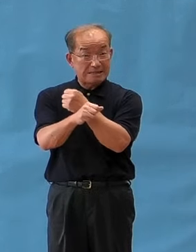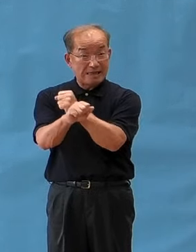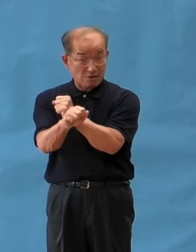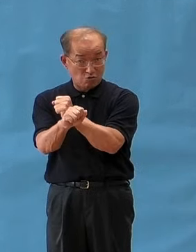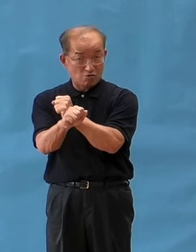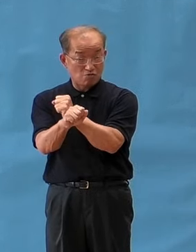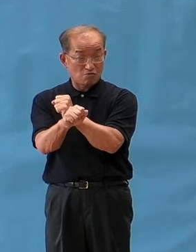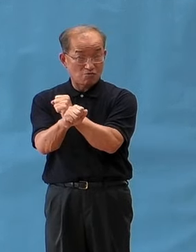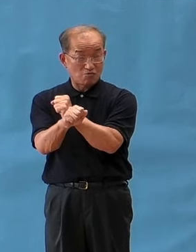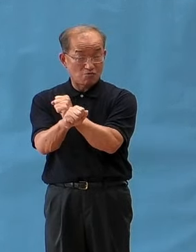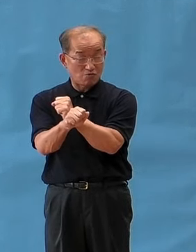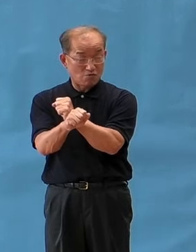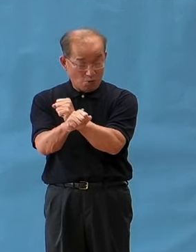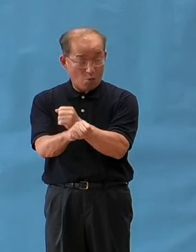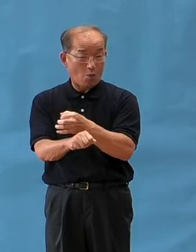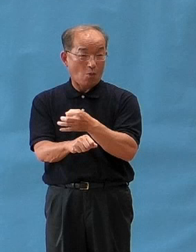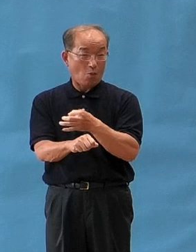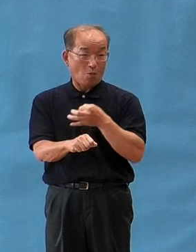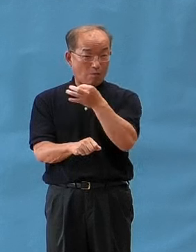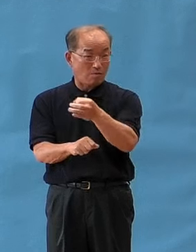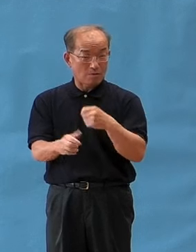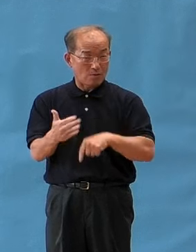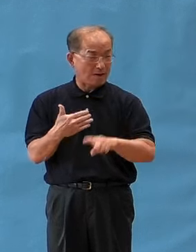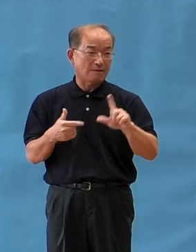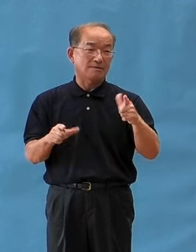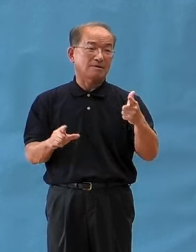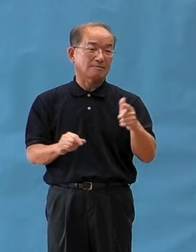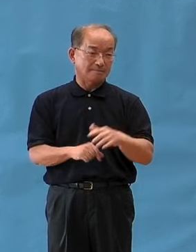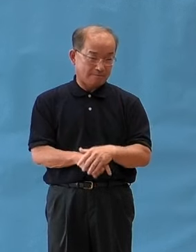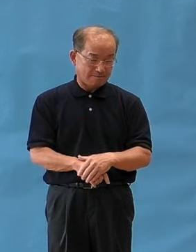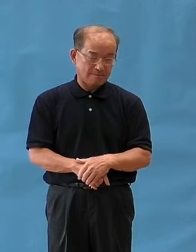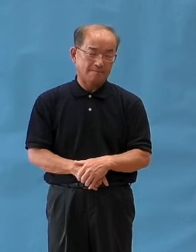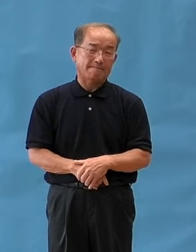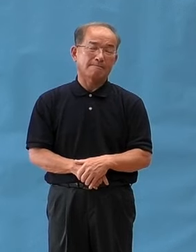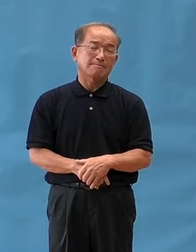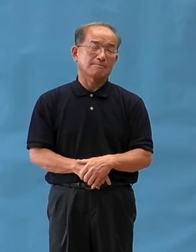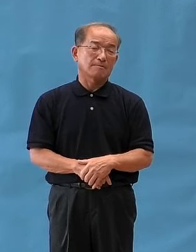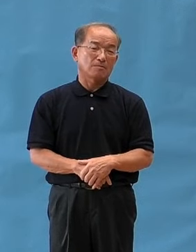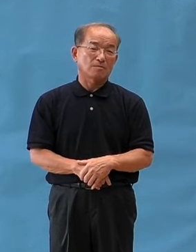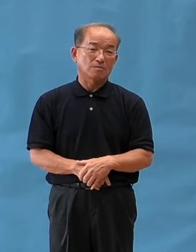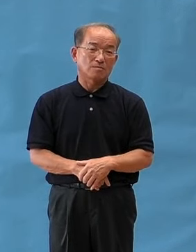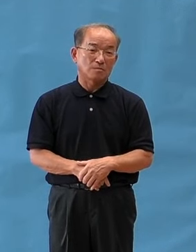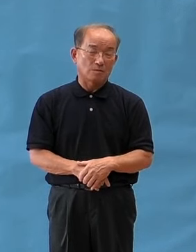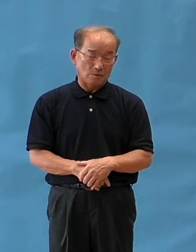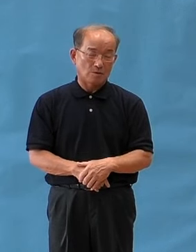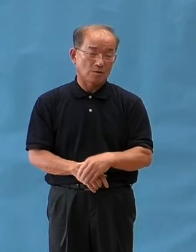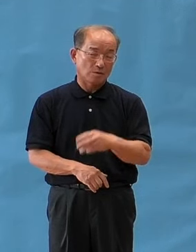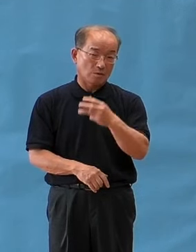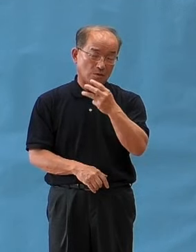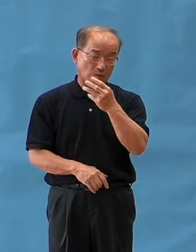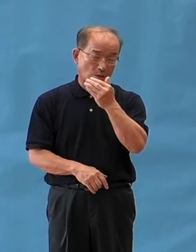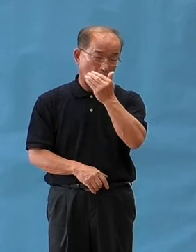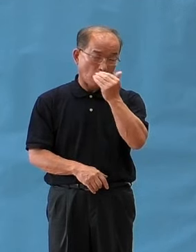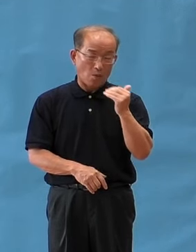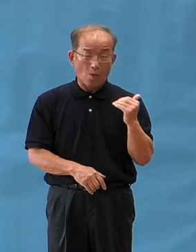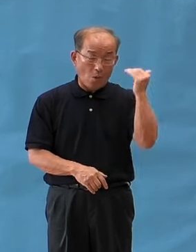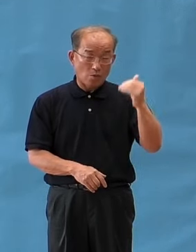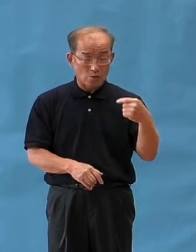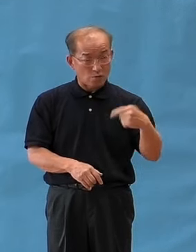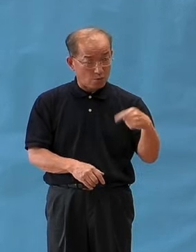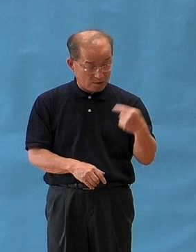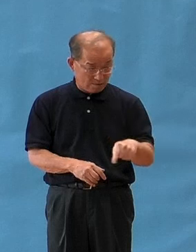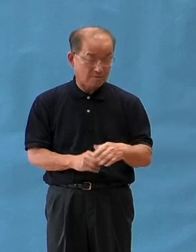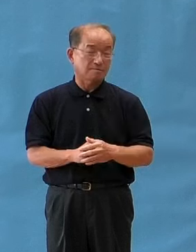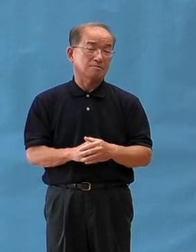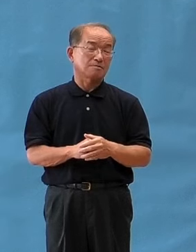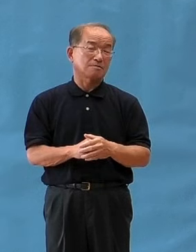研究の対価まで押し付けられてもかなわんわけ。高等教育の研究費とか、申し訳ないけど、それ